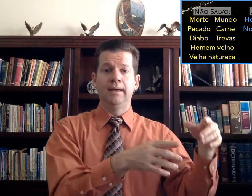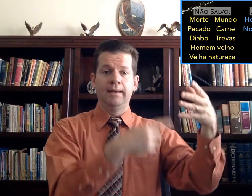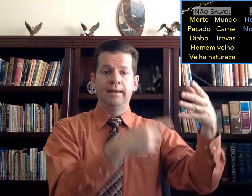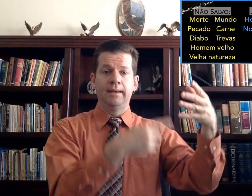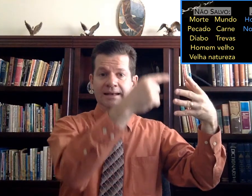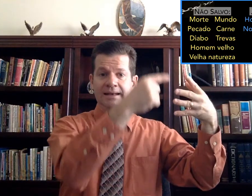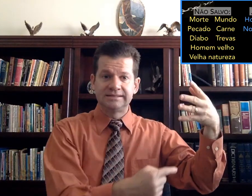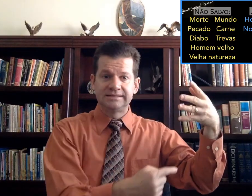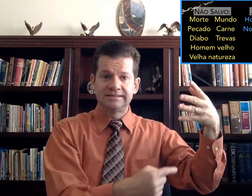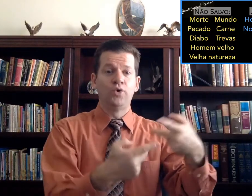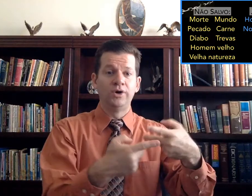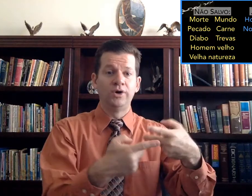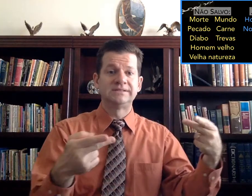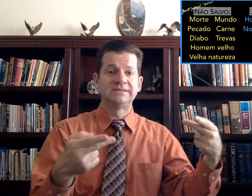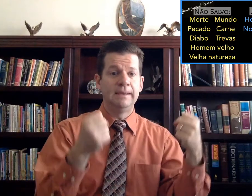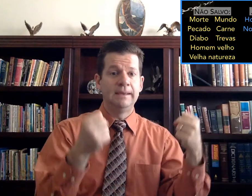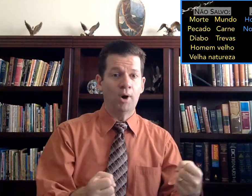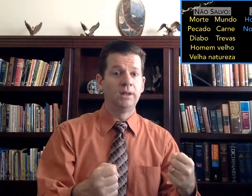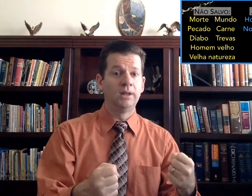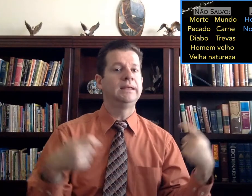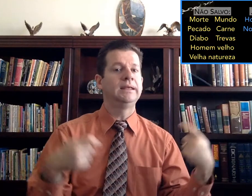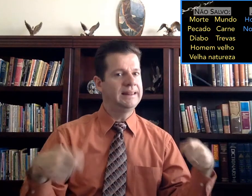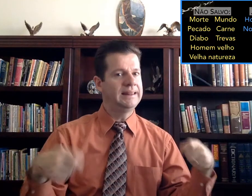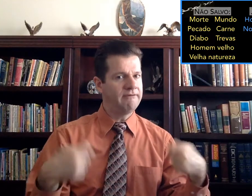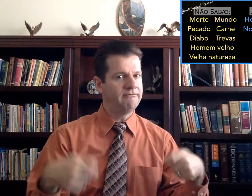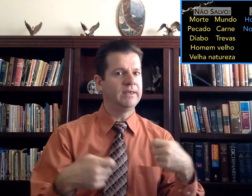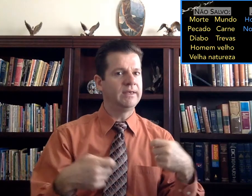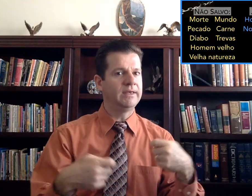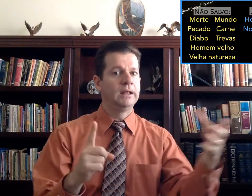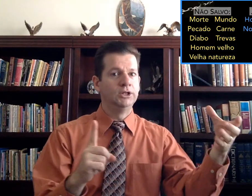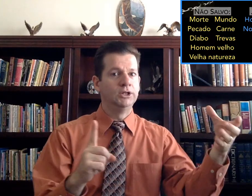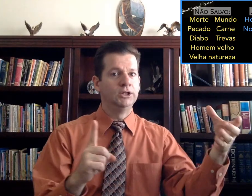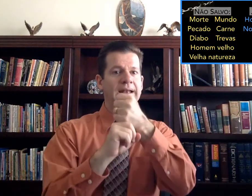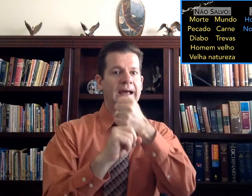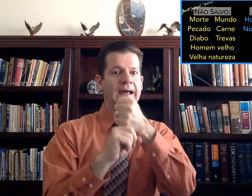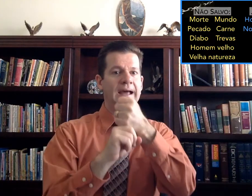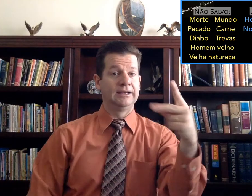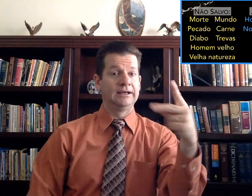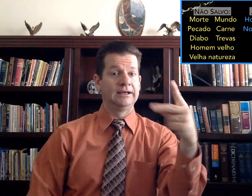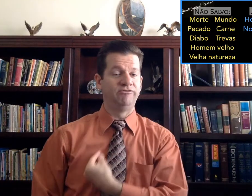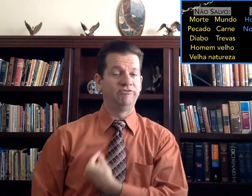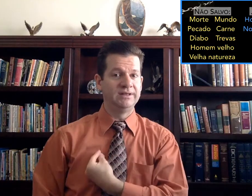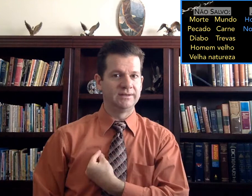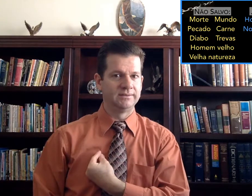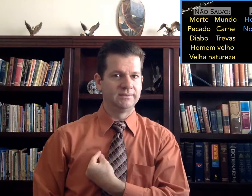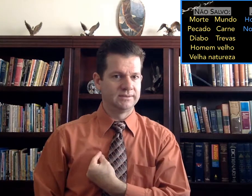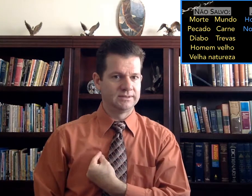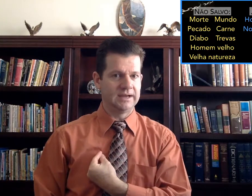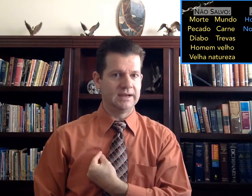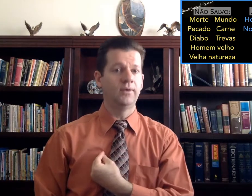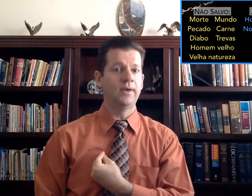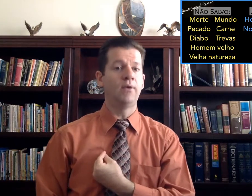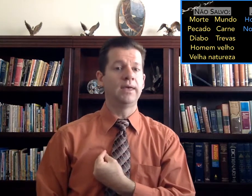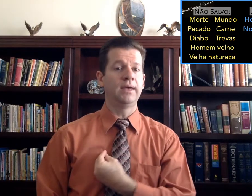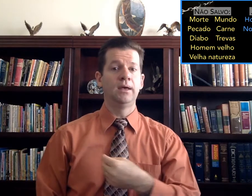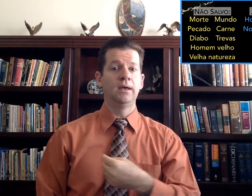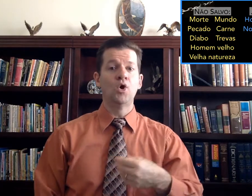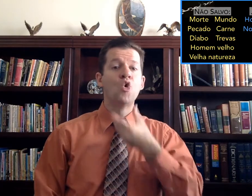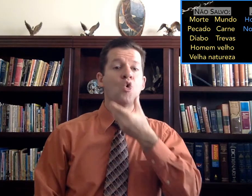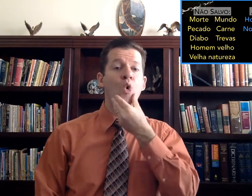a lista de coisas que podem e devem dominar sua vida, certo? É o quê? O